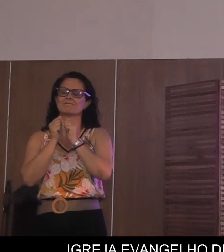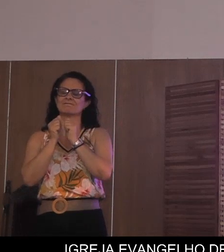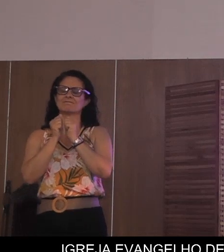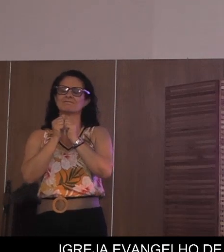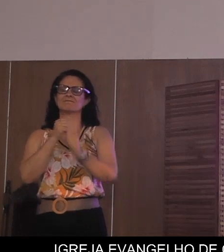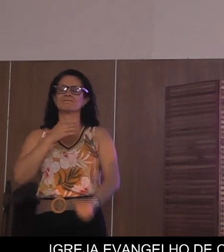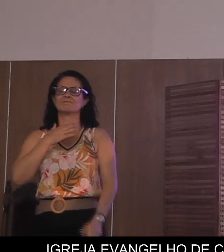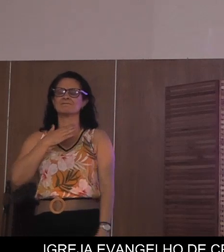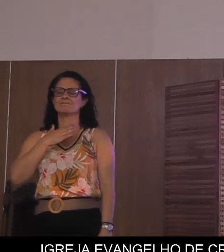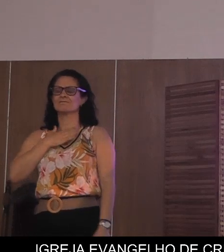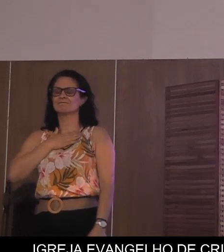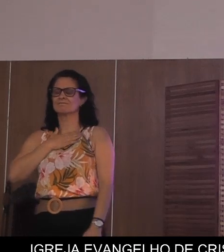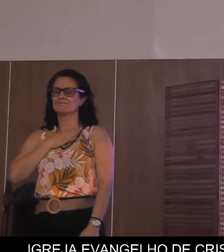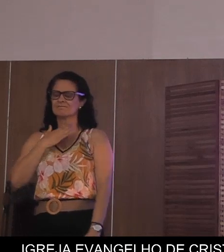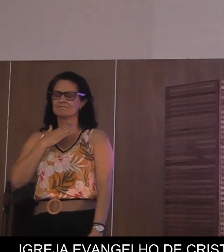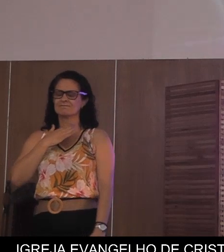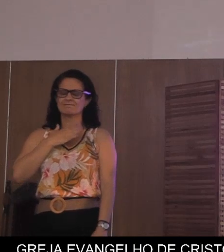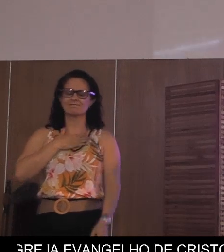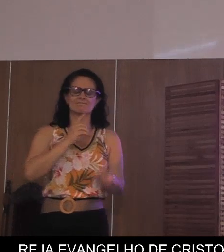Senhor,